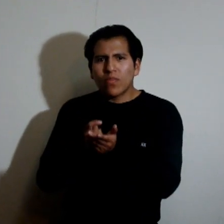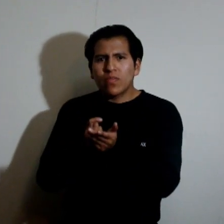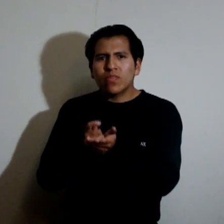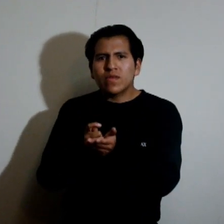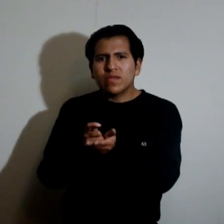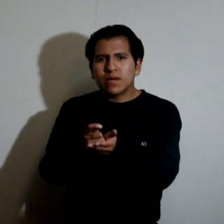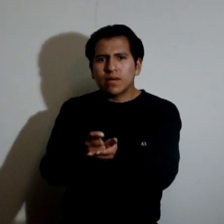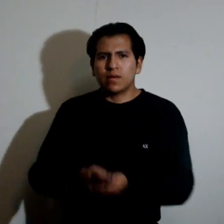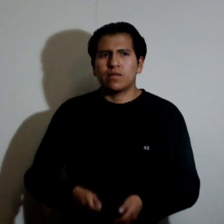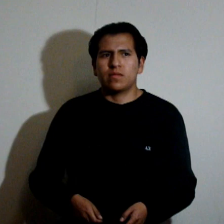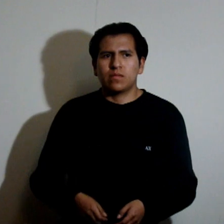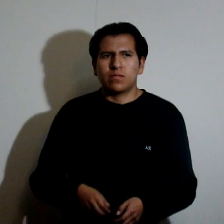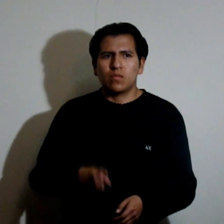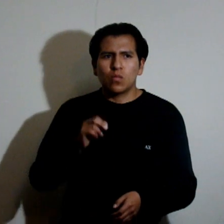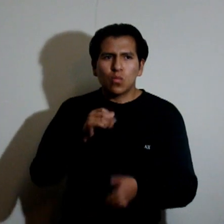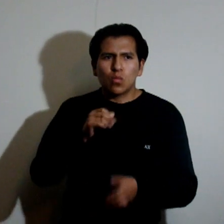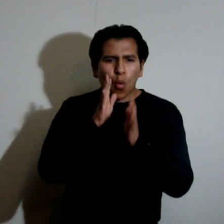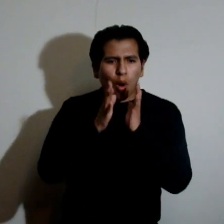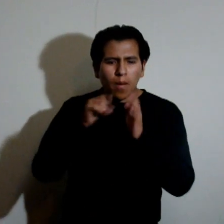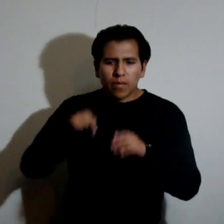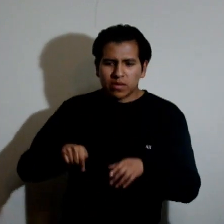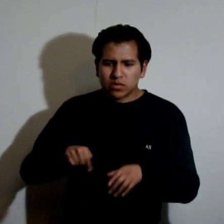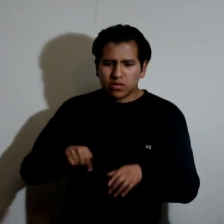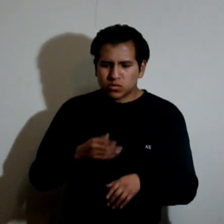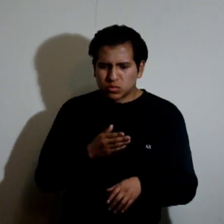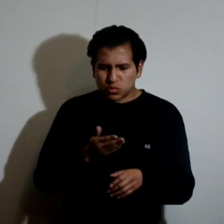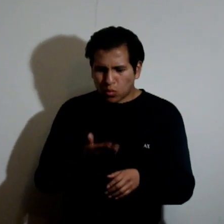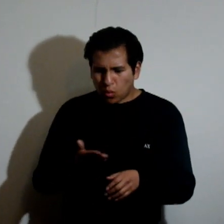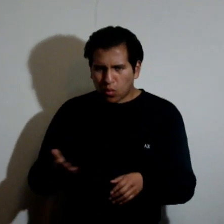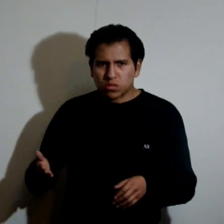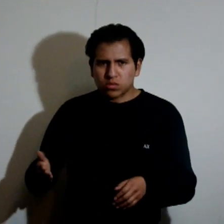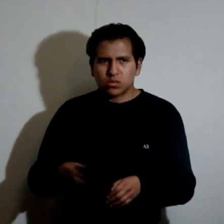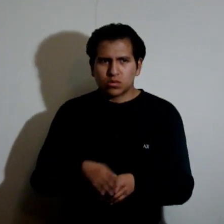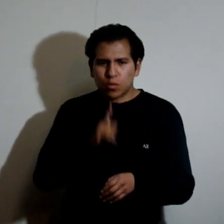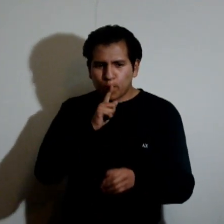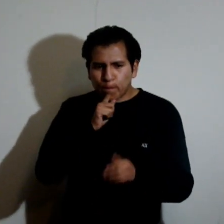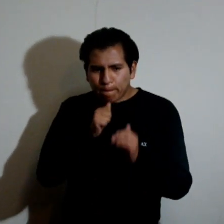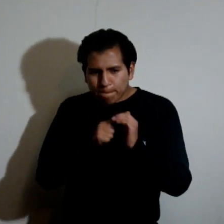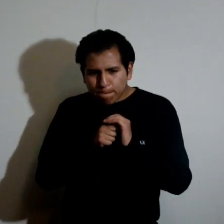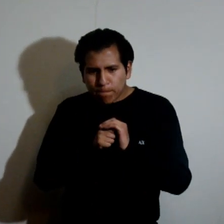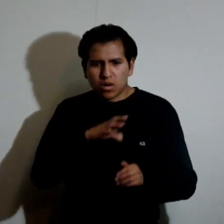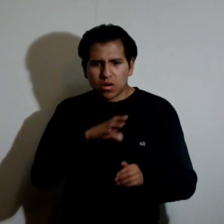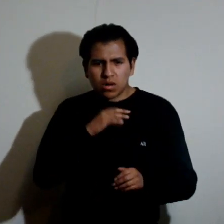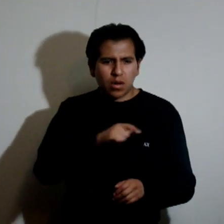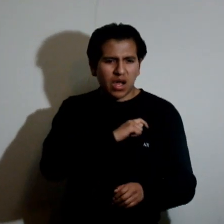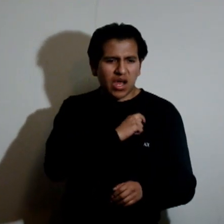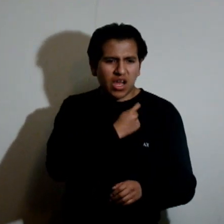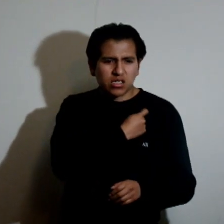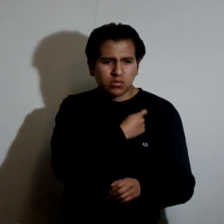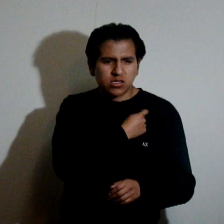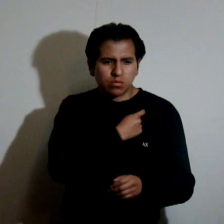No habla de estos objetos y los españoles le torturan.